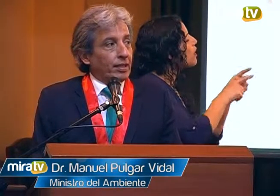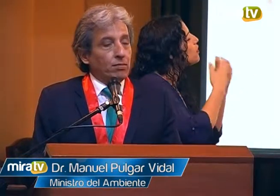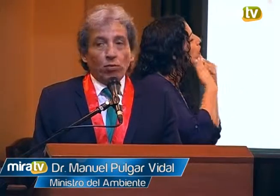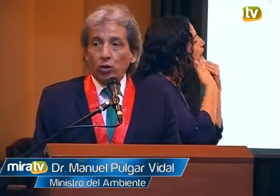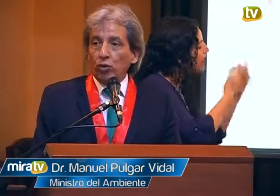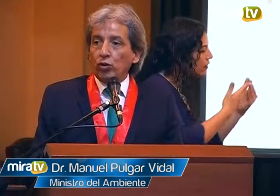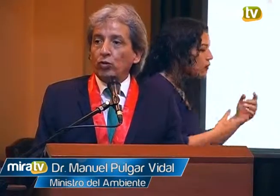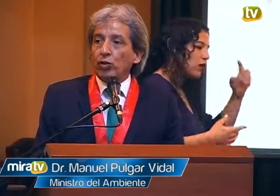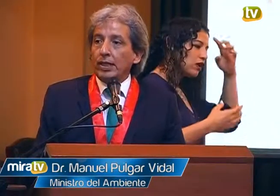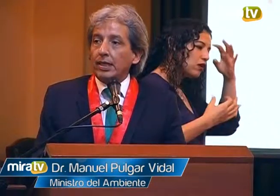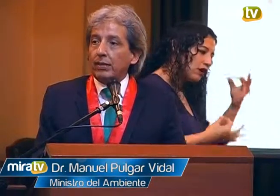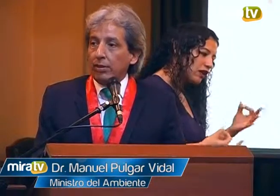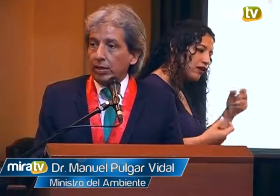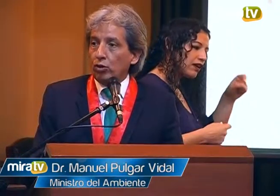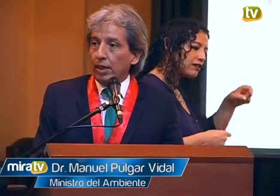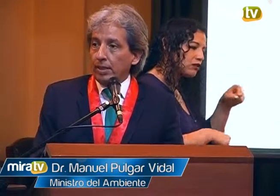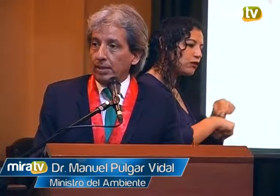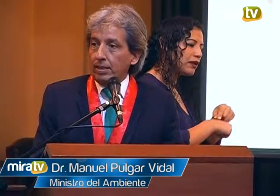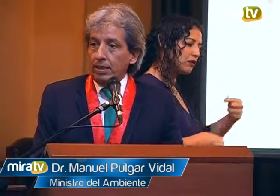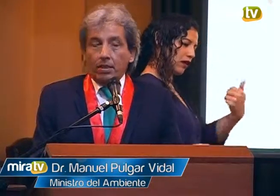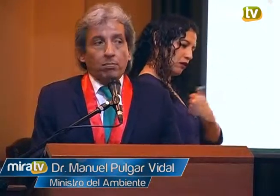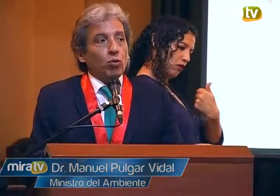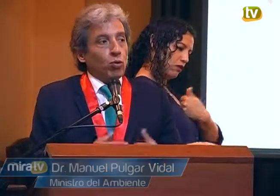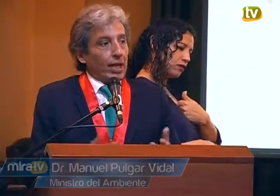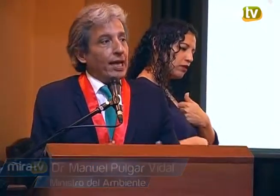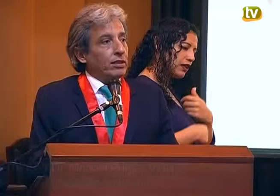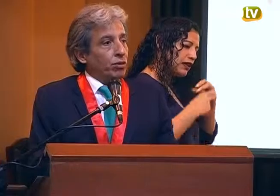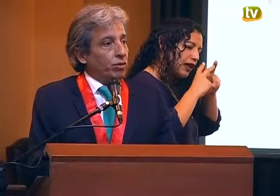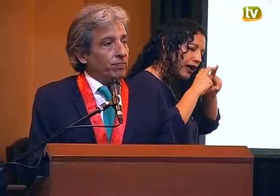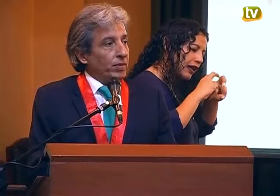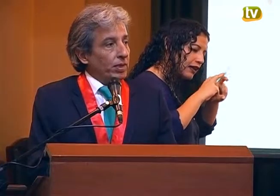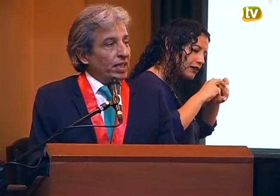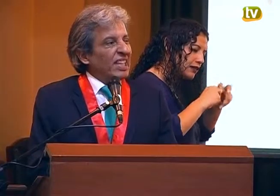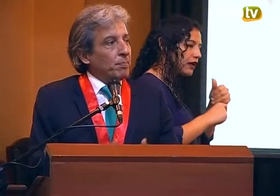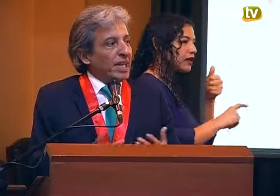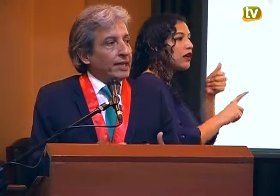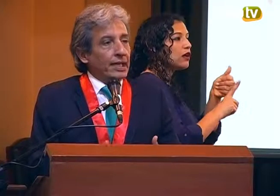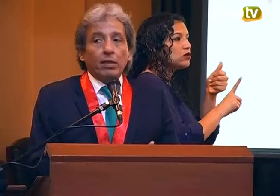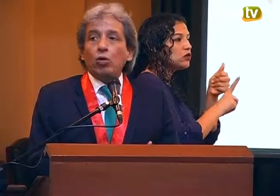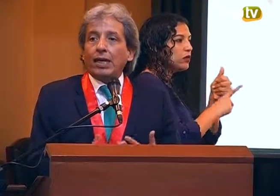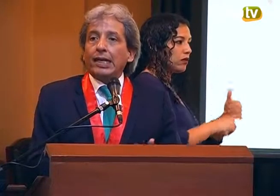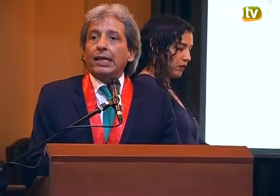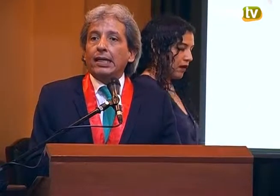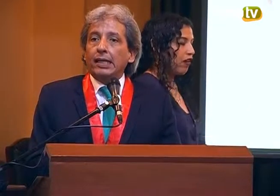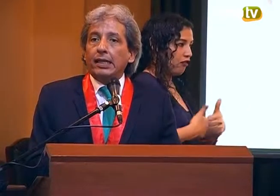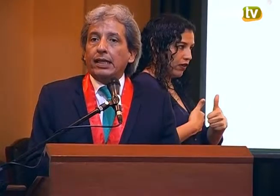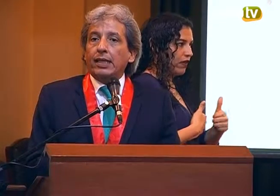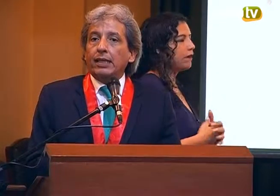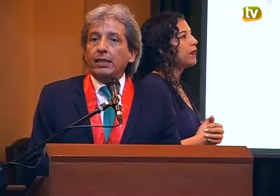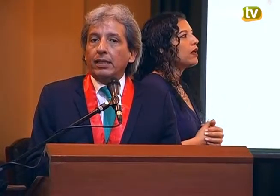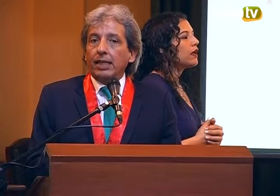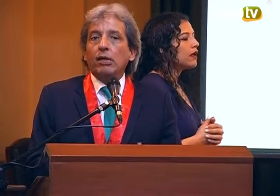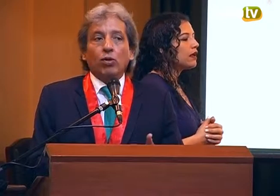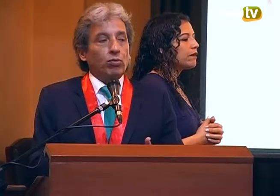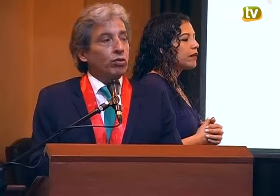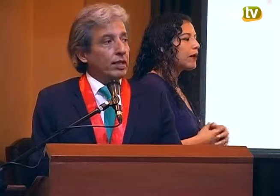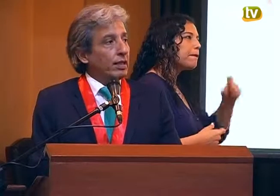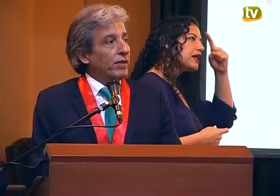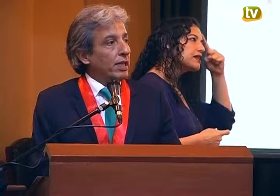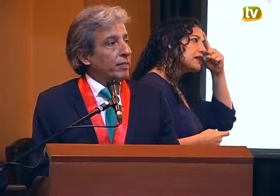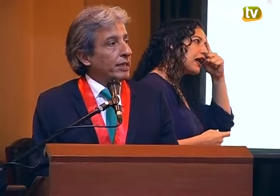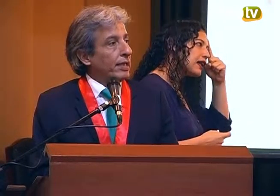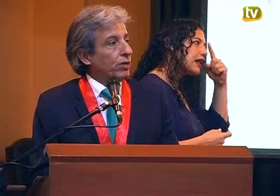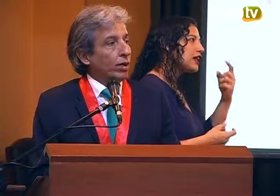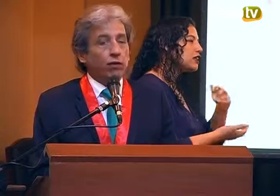creo que este es el momento en donde uno tiene que reflexionar por lo que ha hecho y plantear en lo que cree y que es lo que